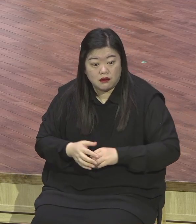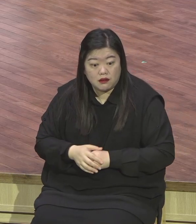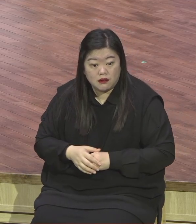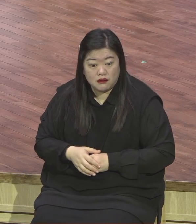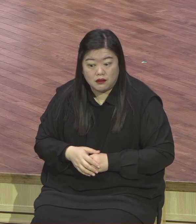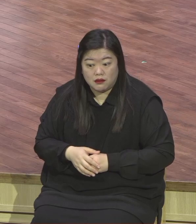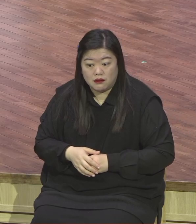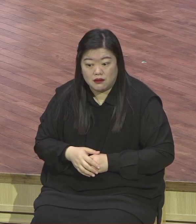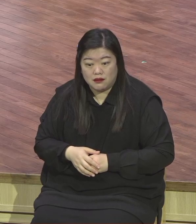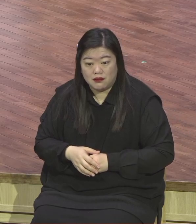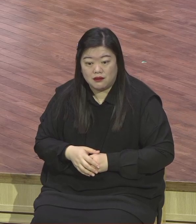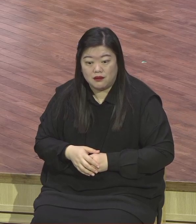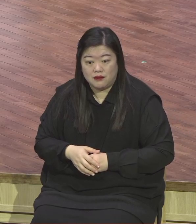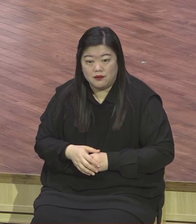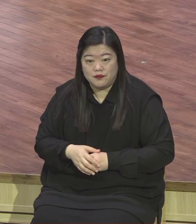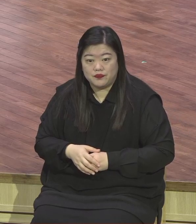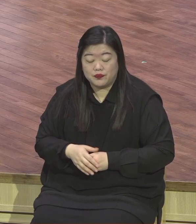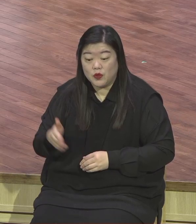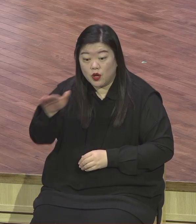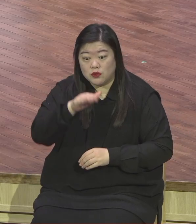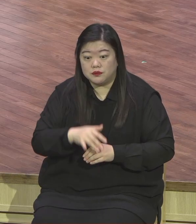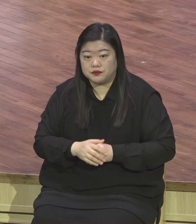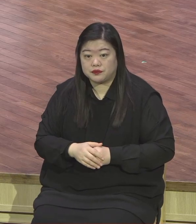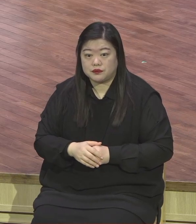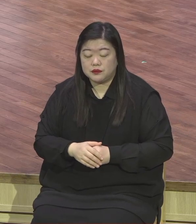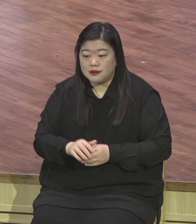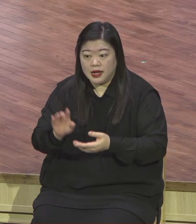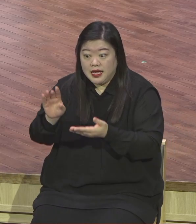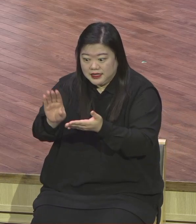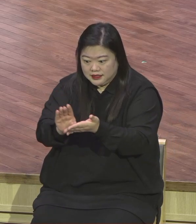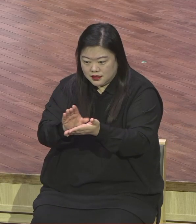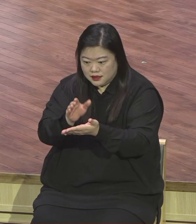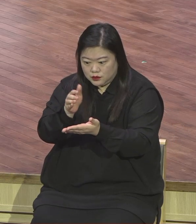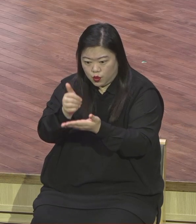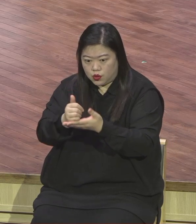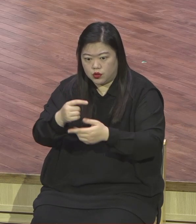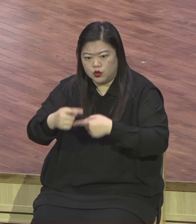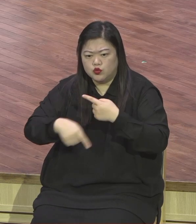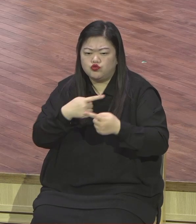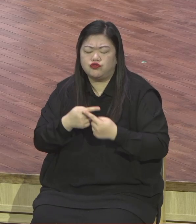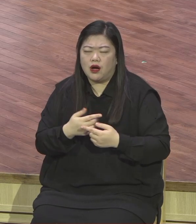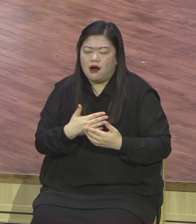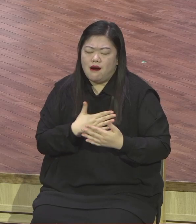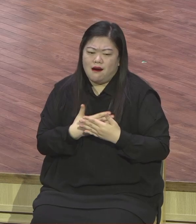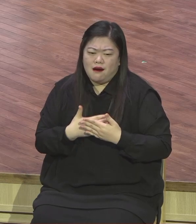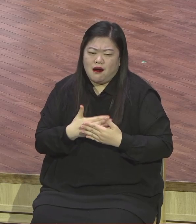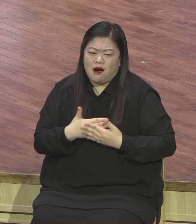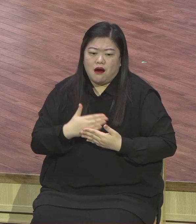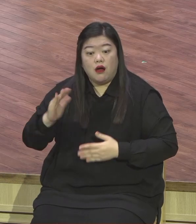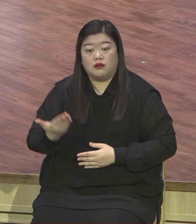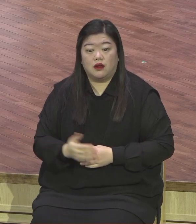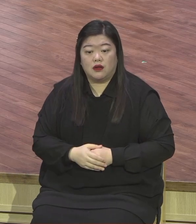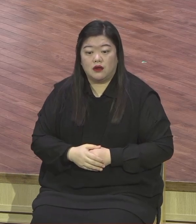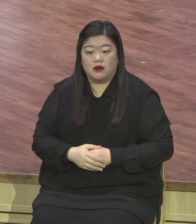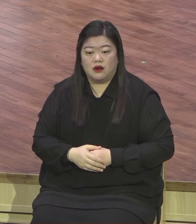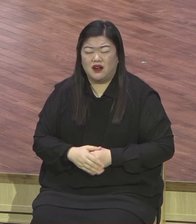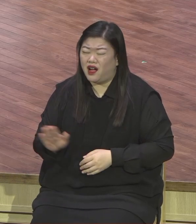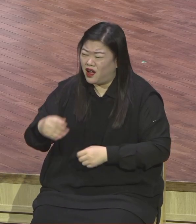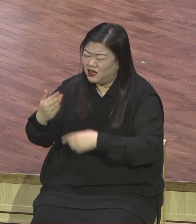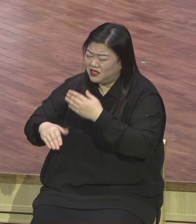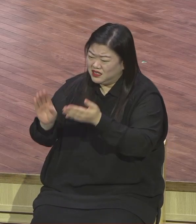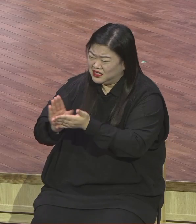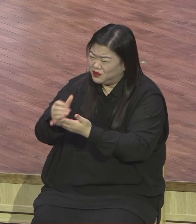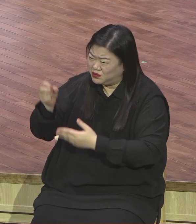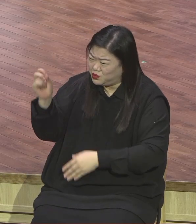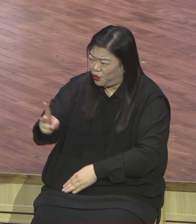들을 때마다 가슴 벌렁벌렁 해야 되는데 아멘 예수가 글씨도 하면 가슴 벌렁 해야 되는데 왜 그것만 자꾸 말하냐